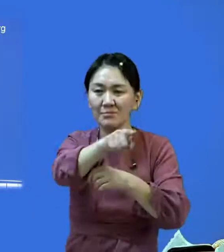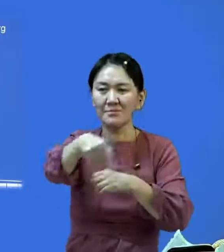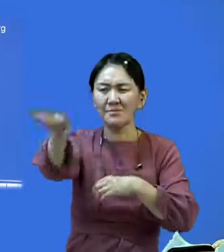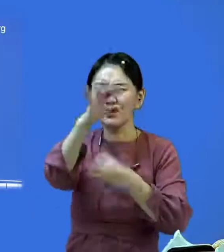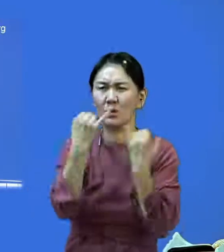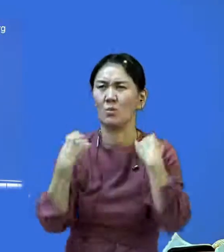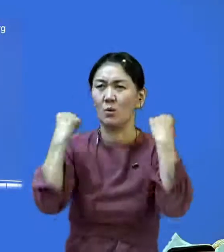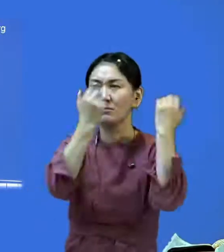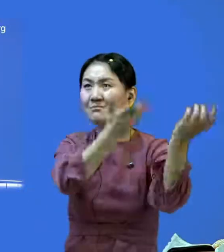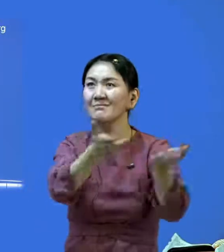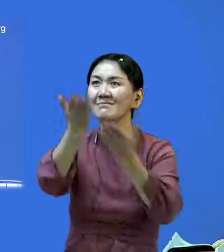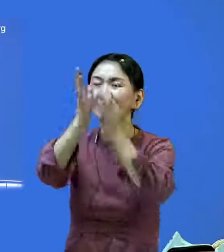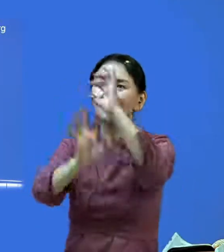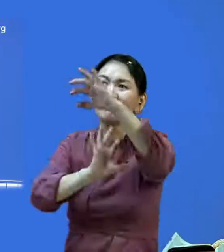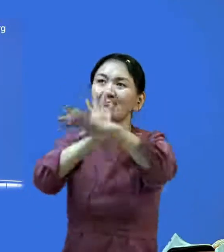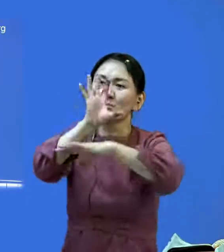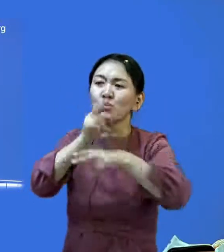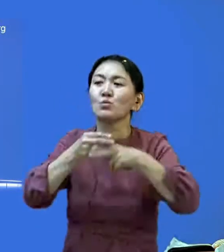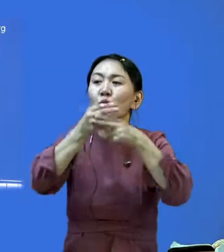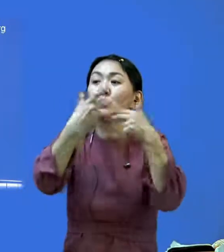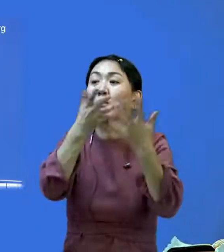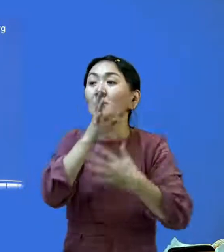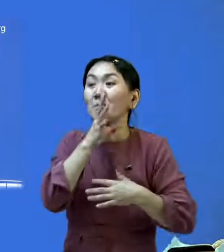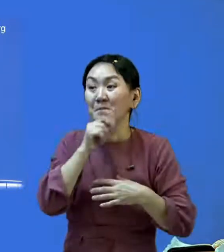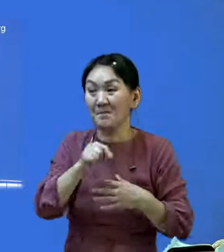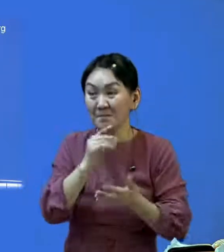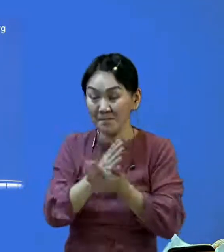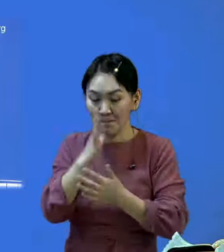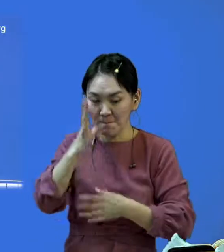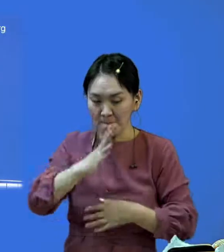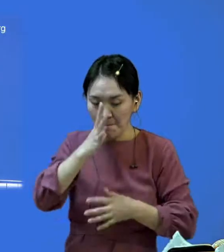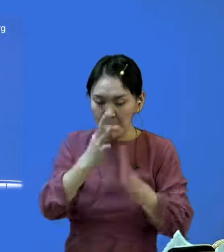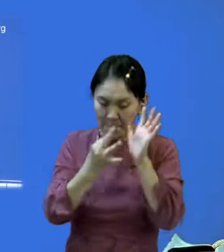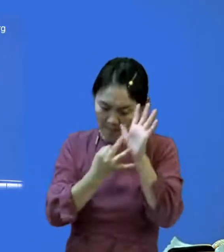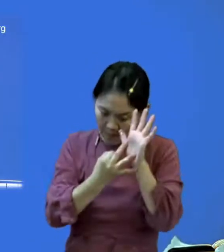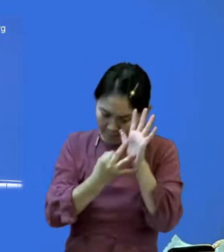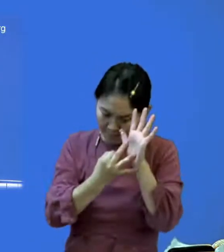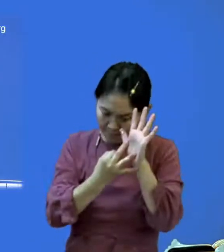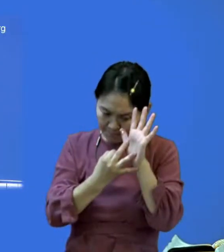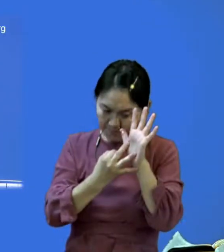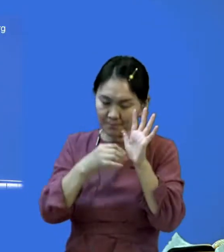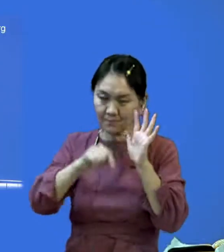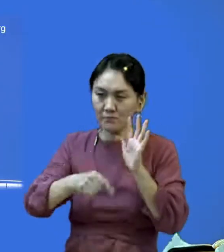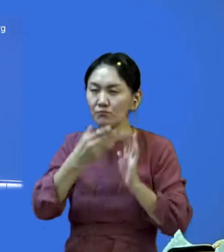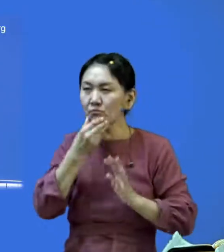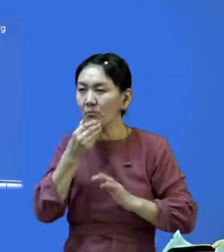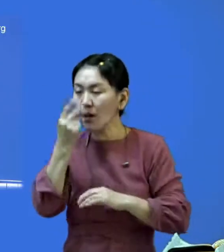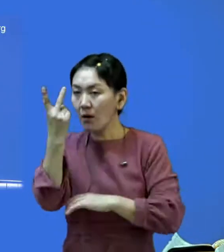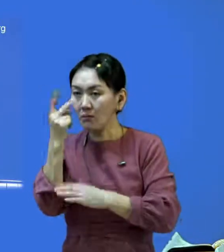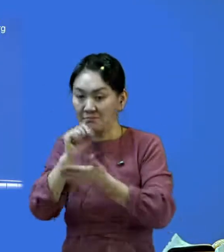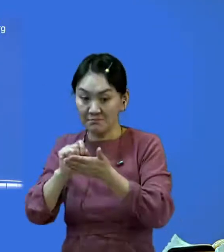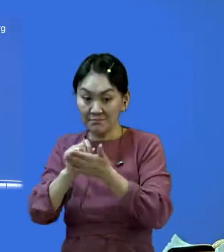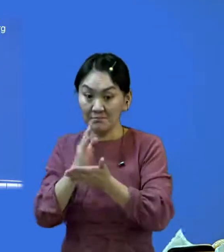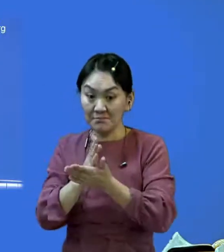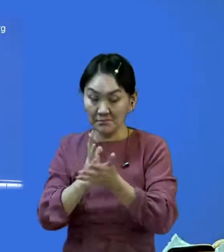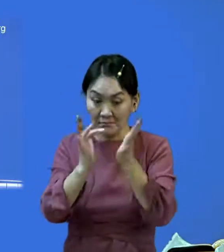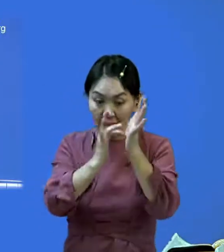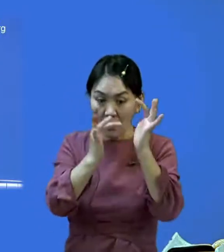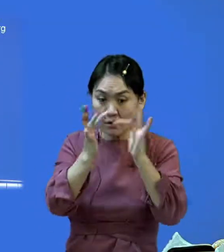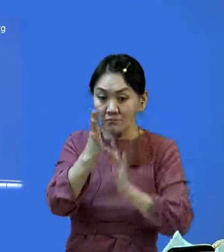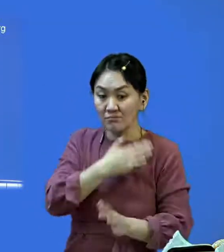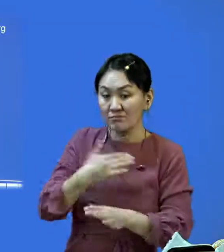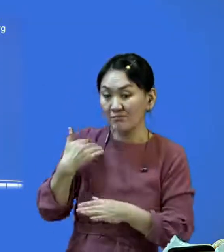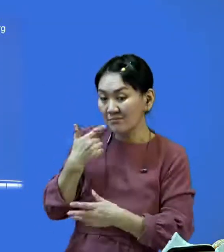хоногт хэлсэнчлэн дуулал 8 дугаар бүлэг болон Иврэ 2 дугаар бүлэг дээрээ сарвал Есүс эзэн